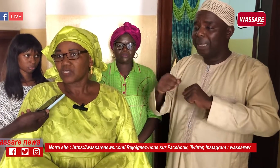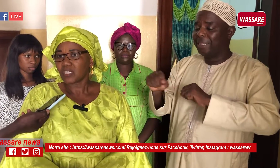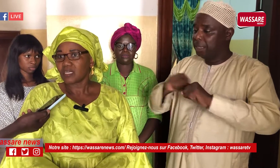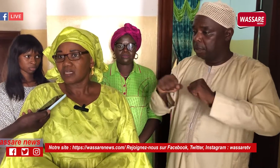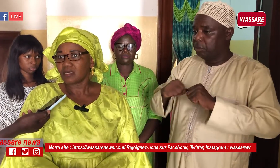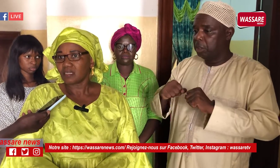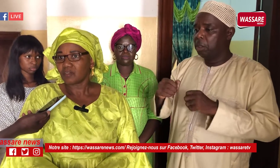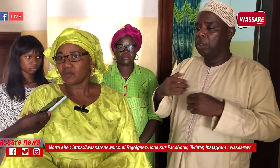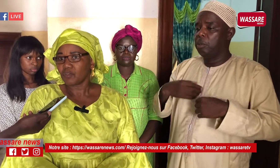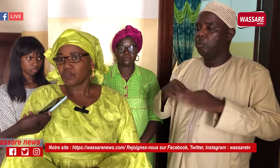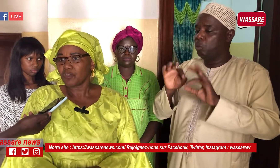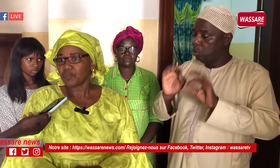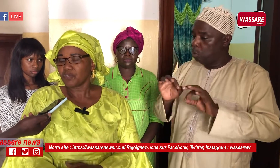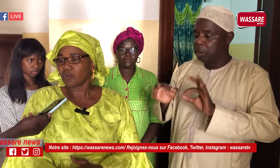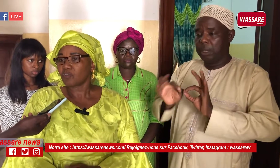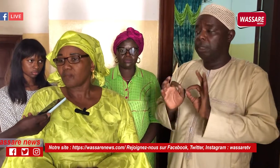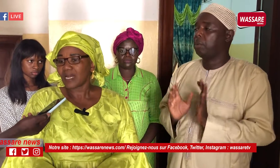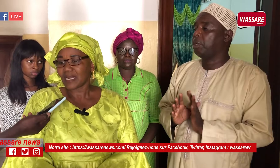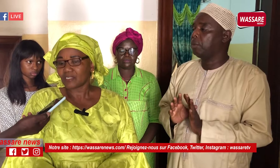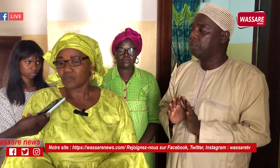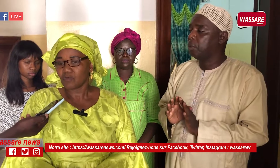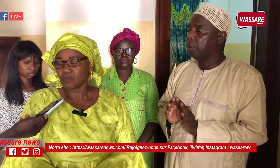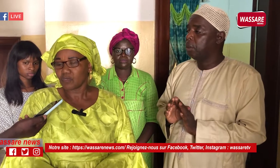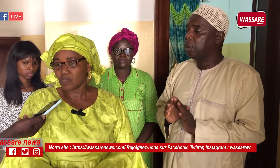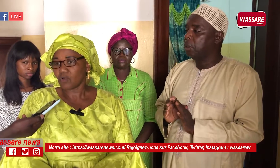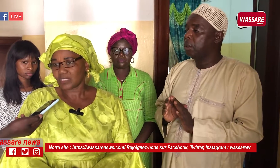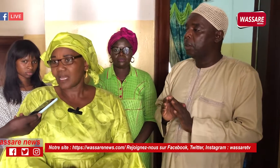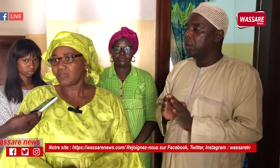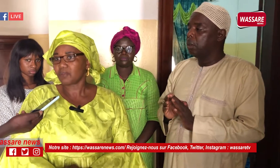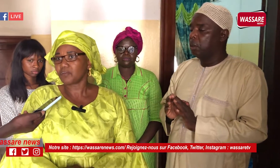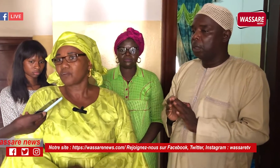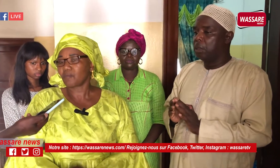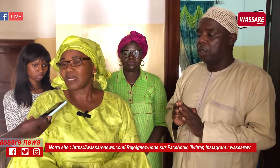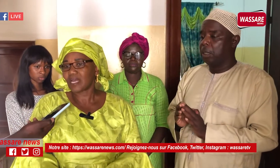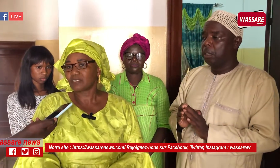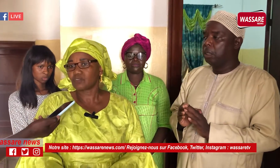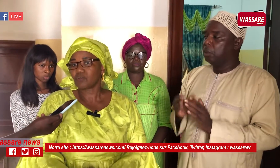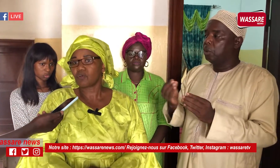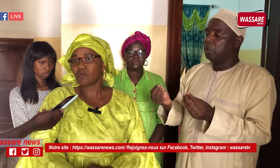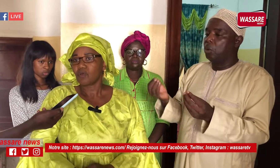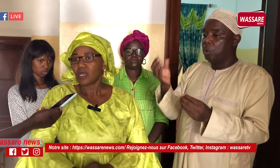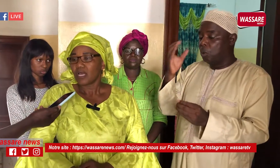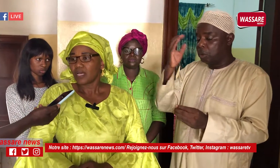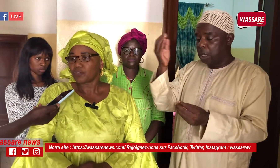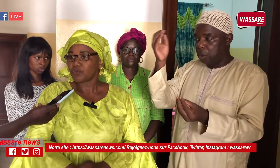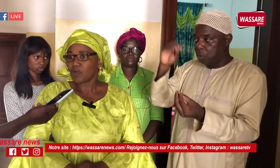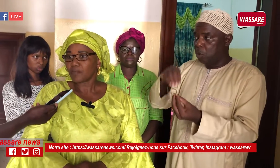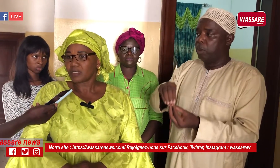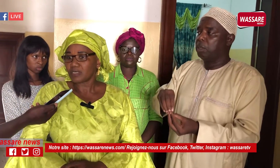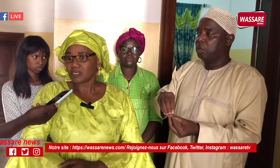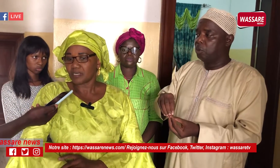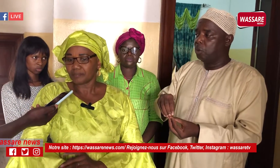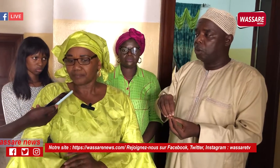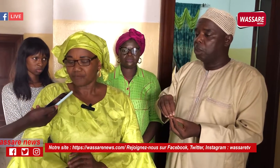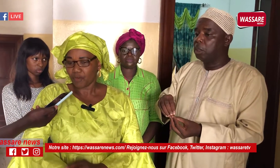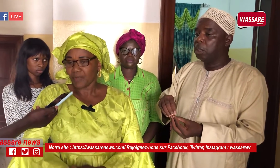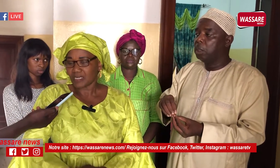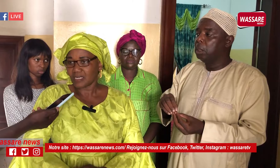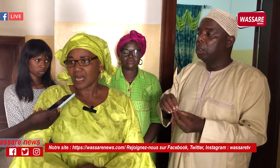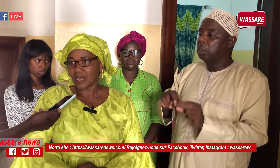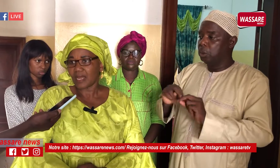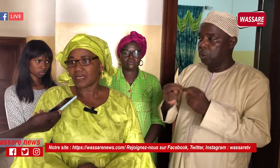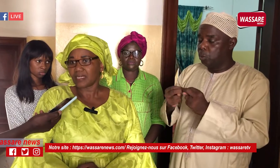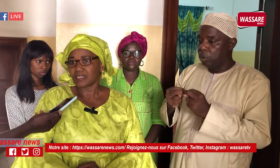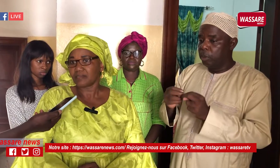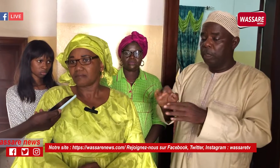a aussi une augmentation, un constat, une augmentation du nombre de